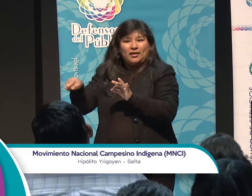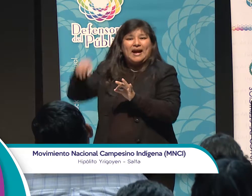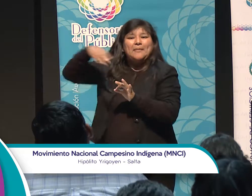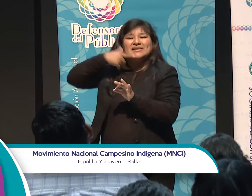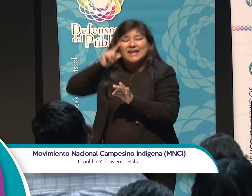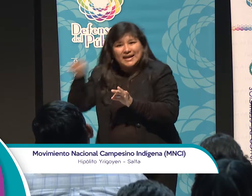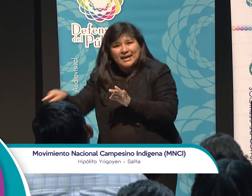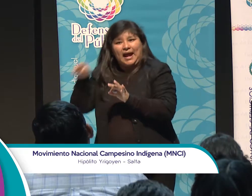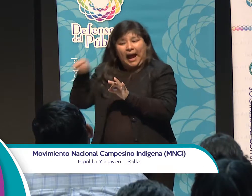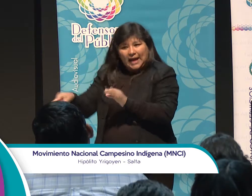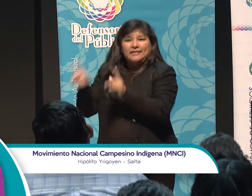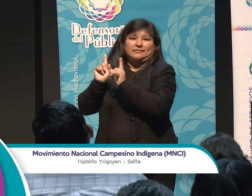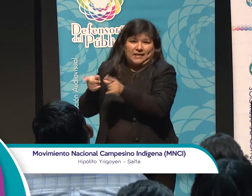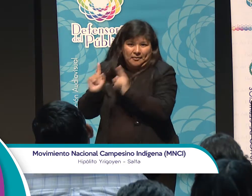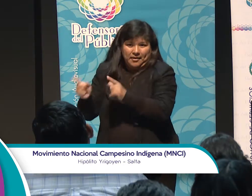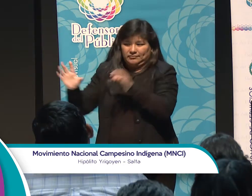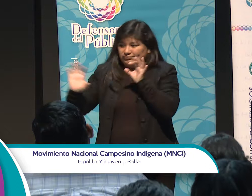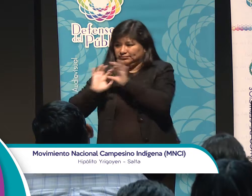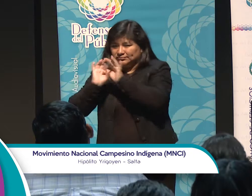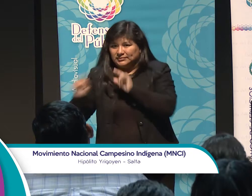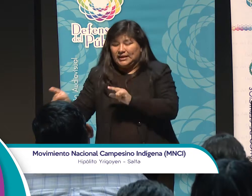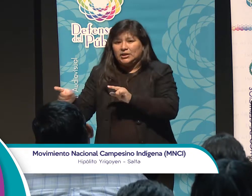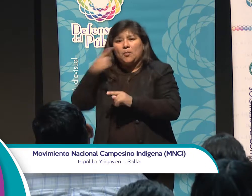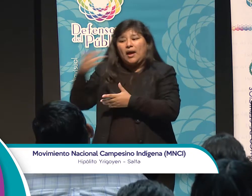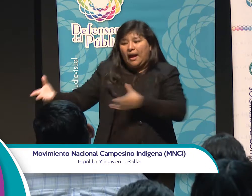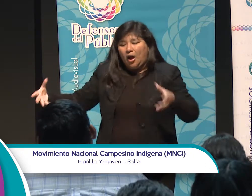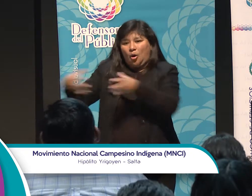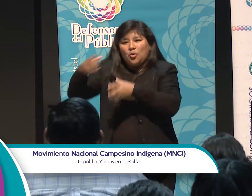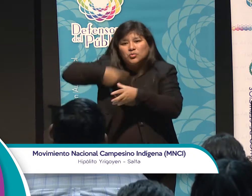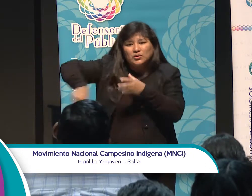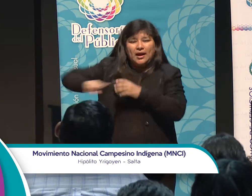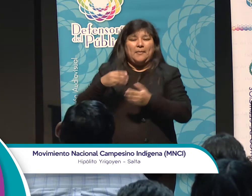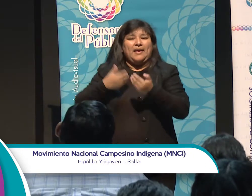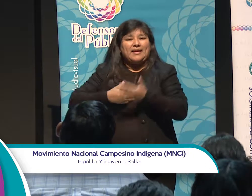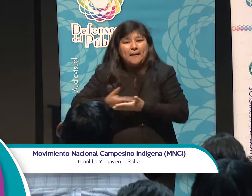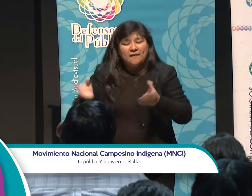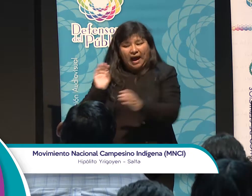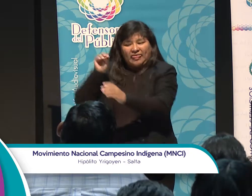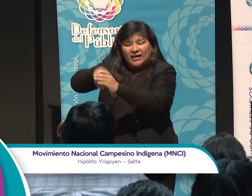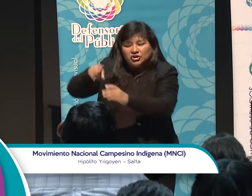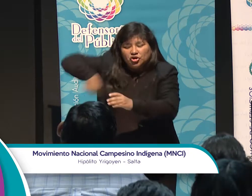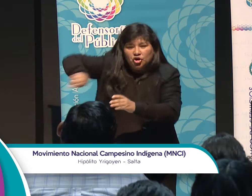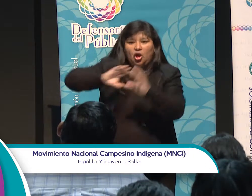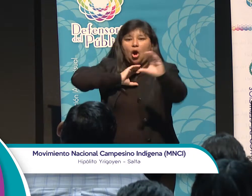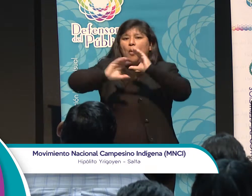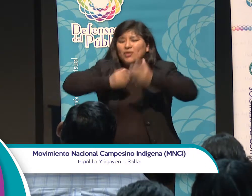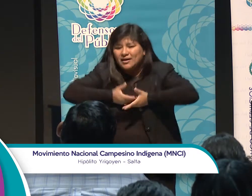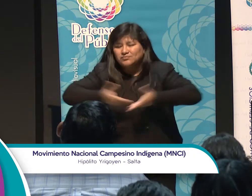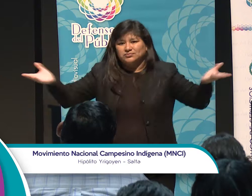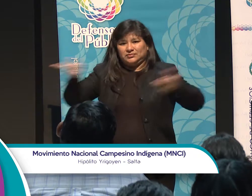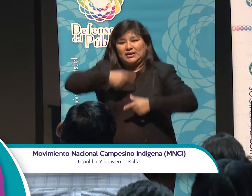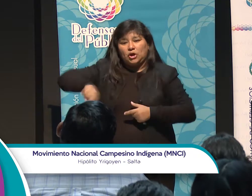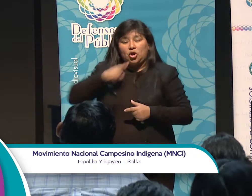ampliar y ser parte de la comunicación popular, como nosotros le decimos, para seguir creciendo y formándonos